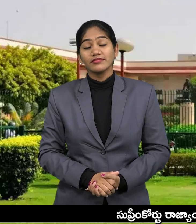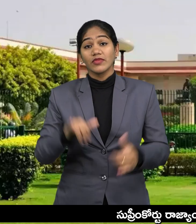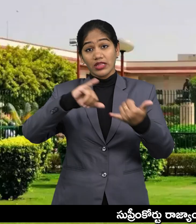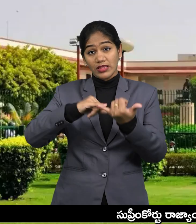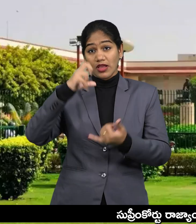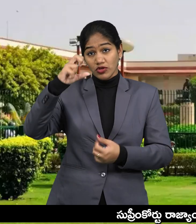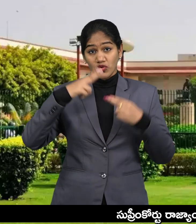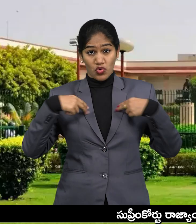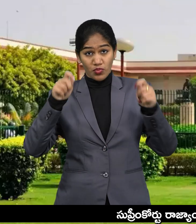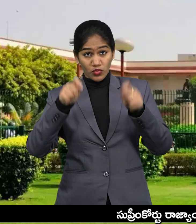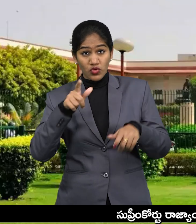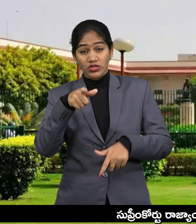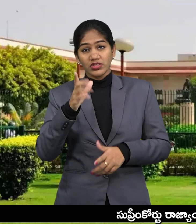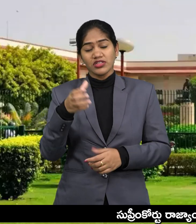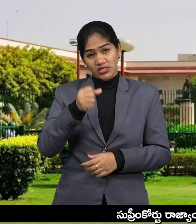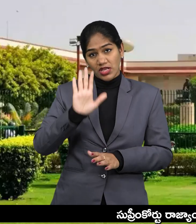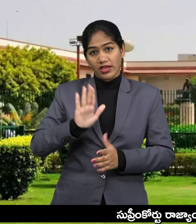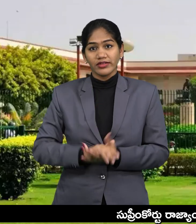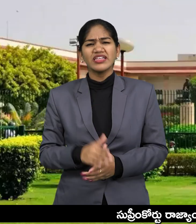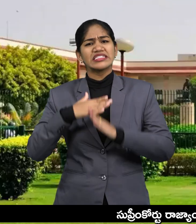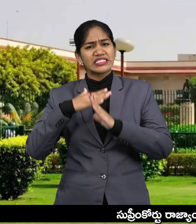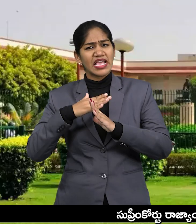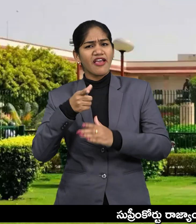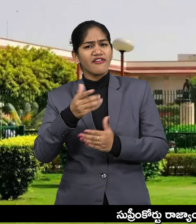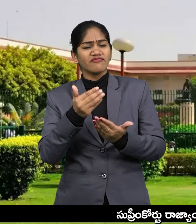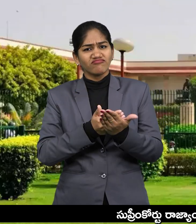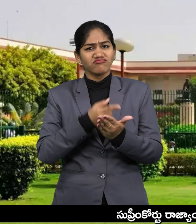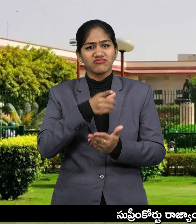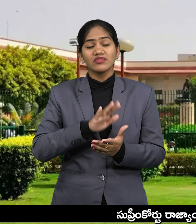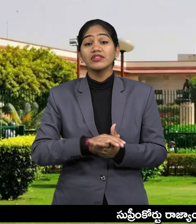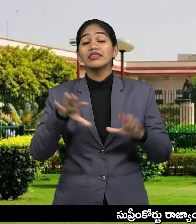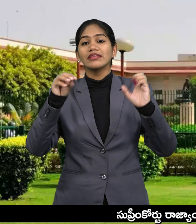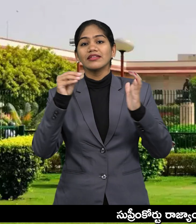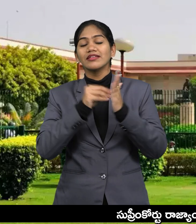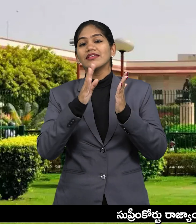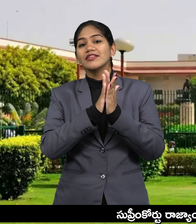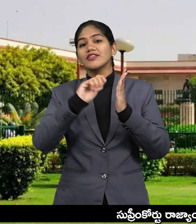సుప్రీంకోర్టు రాజ్యాంగాన్ని సమర్థిస్తుంది మరియు పరిరక్షిస్తుంది.